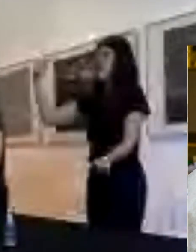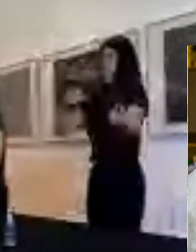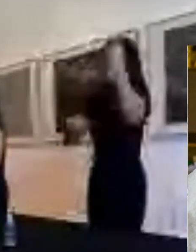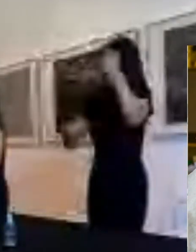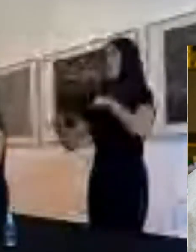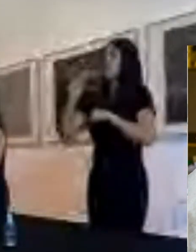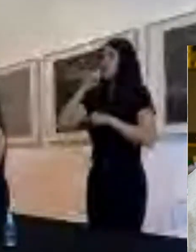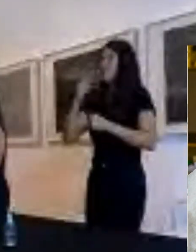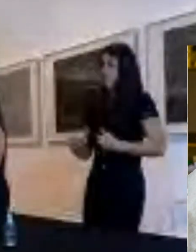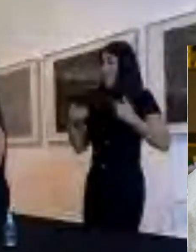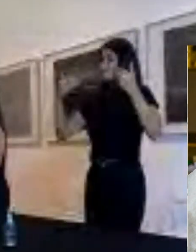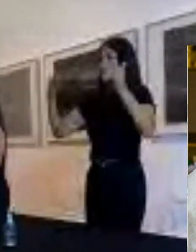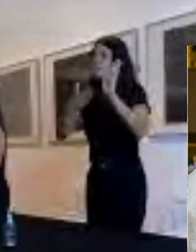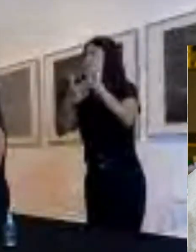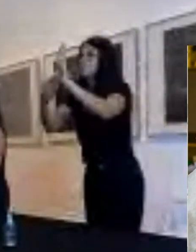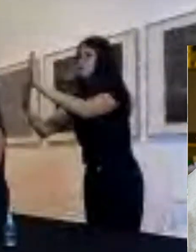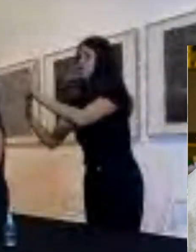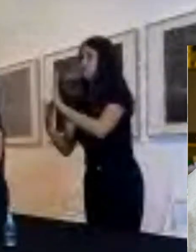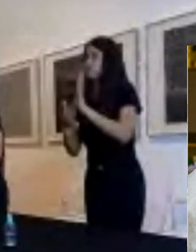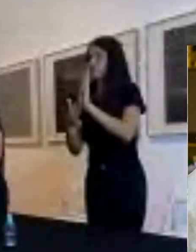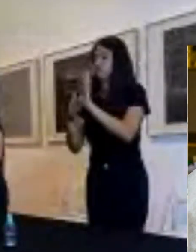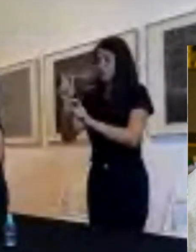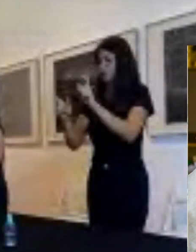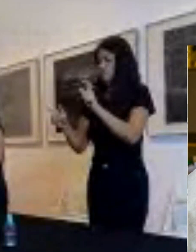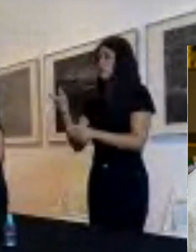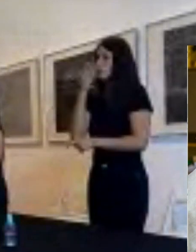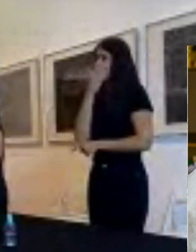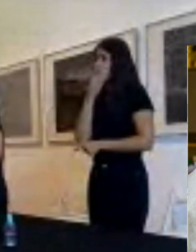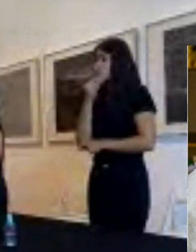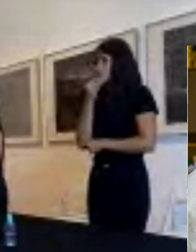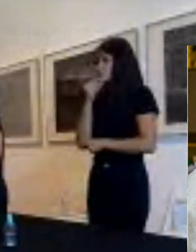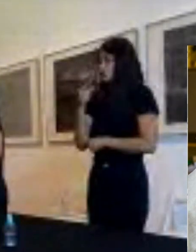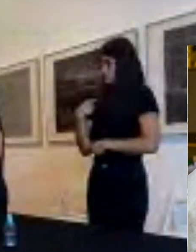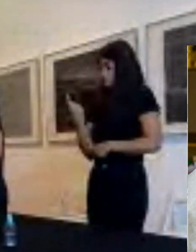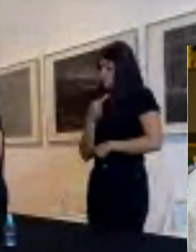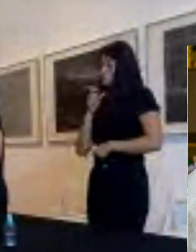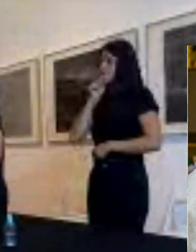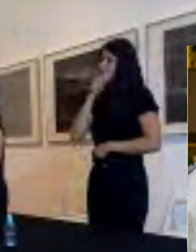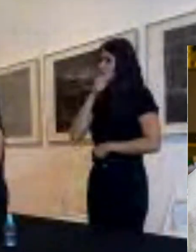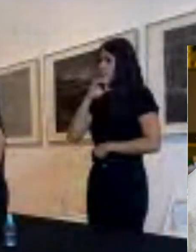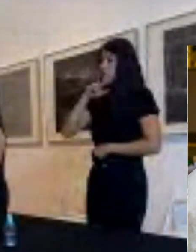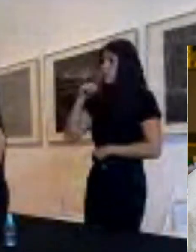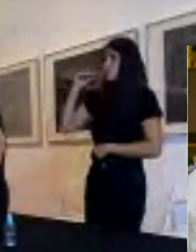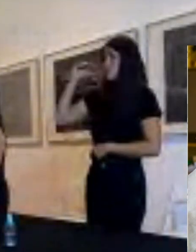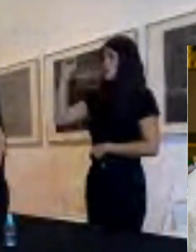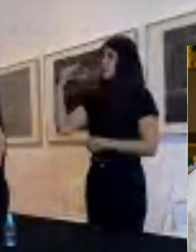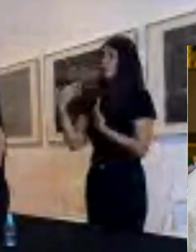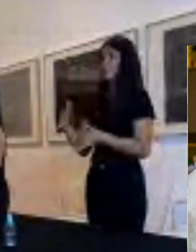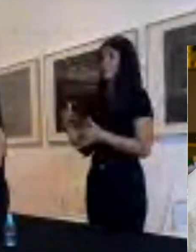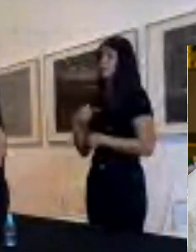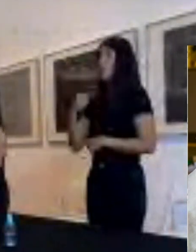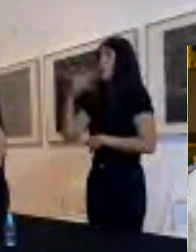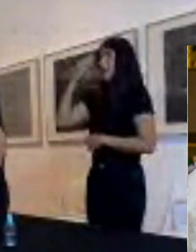salen. Es hermoso. Y para nosotros los adultos mayores es importantísimo. Yo llegué ese